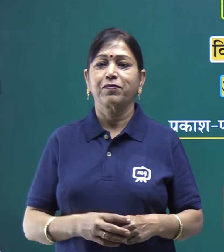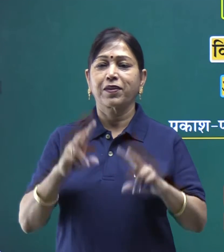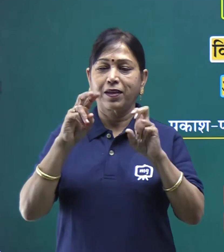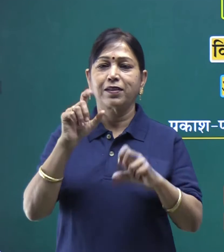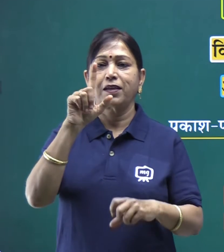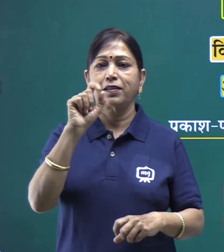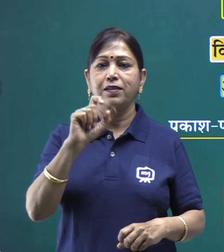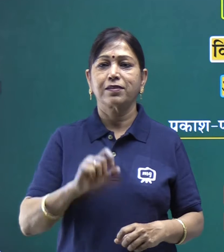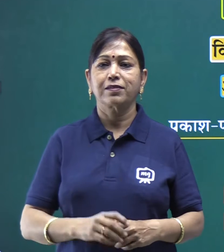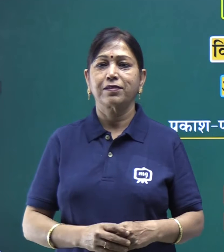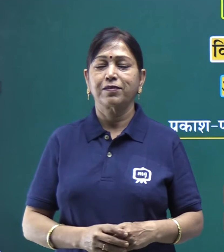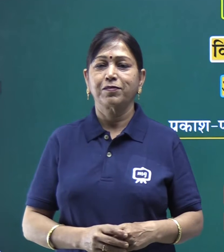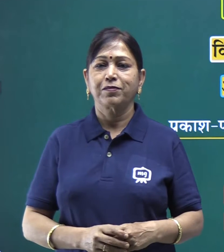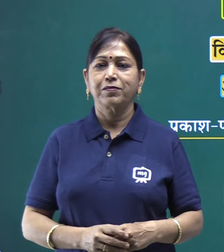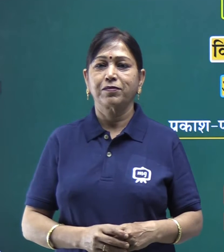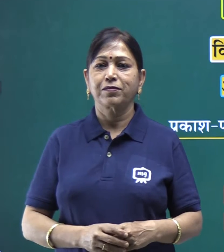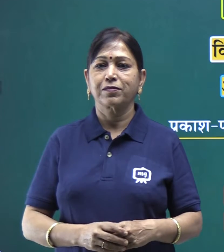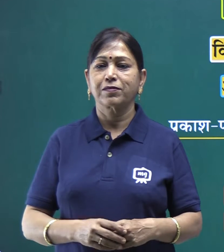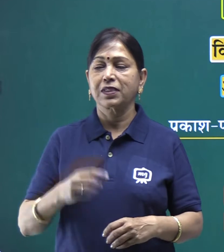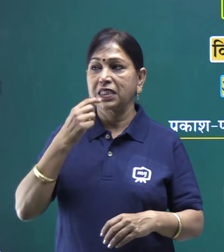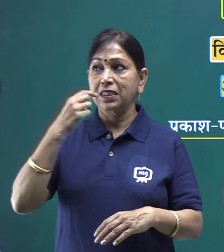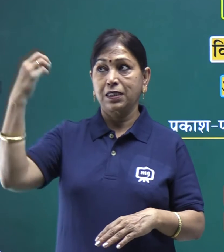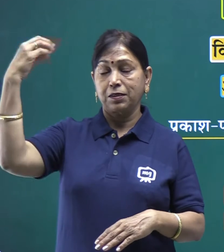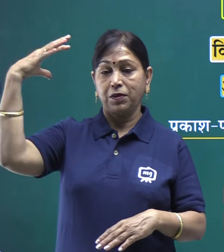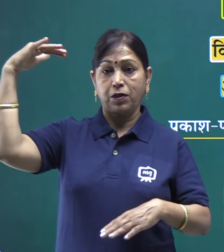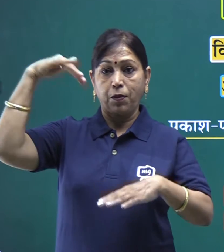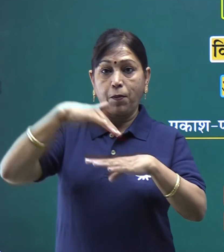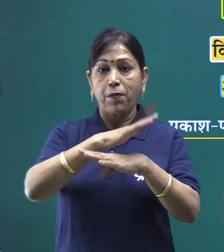अध्याय 10 प्रकाश परावर्तन